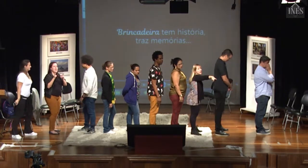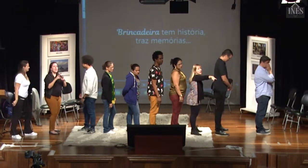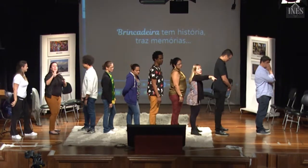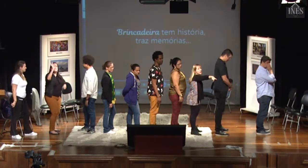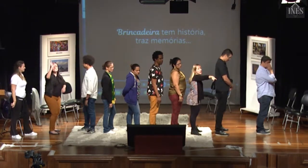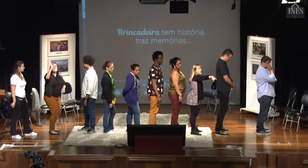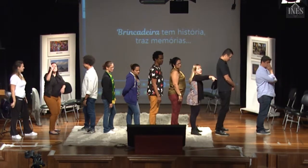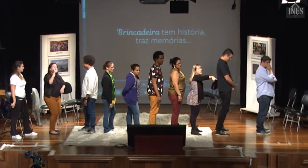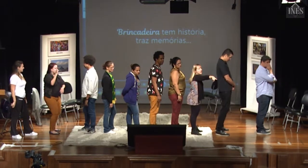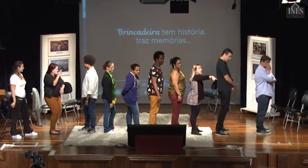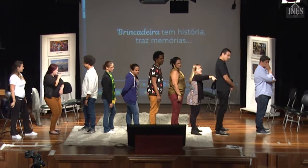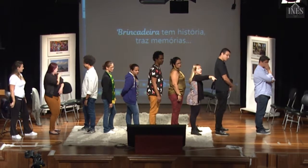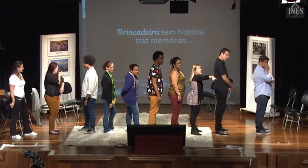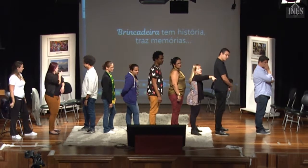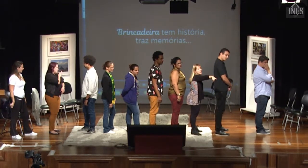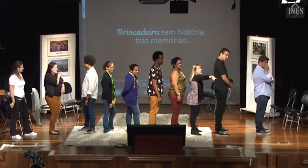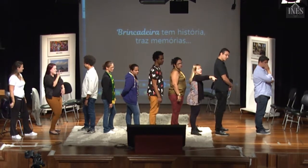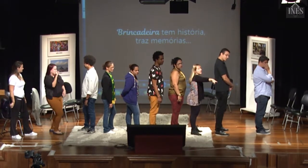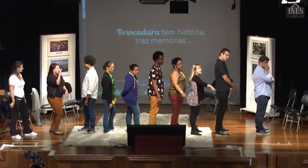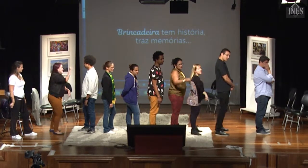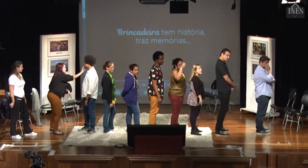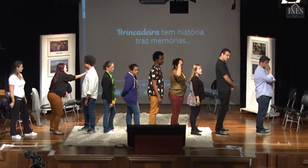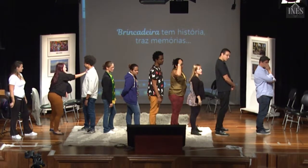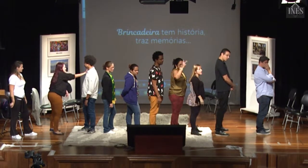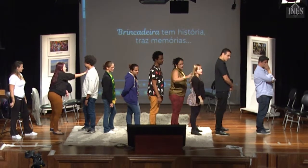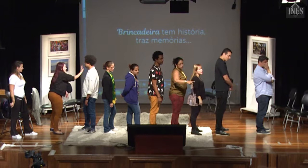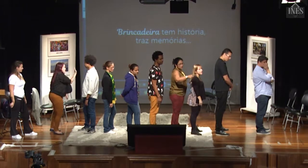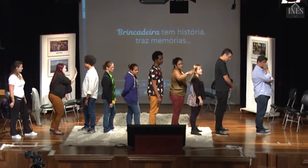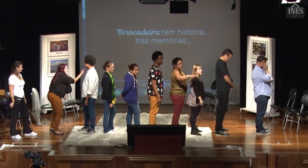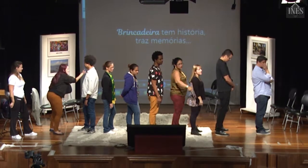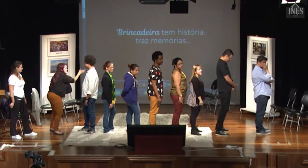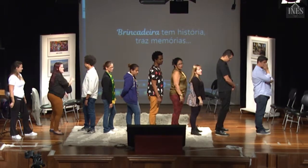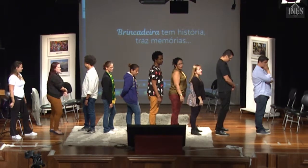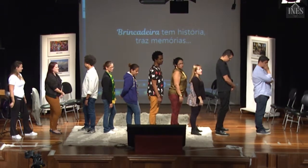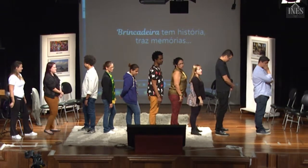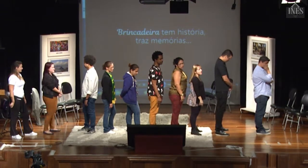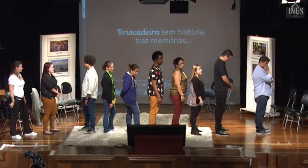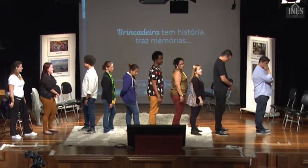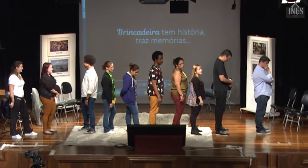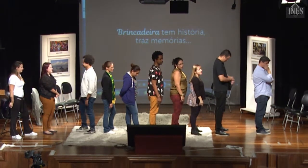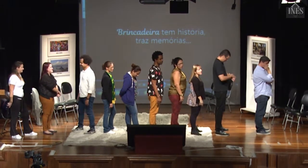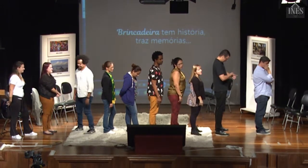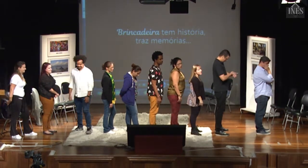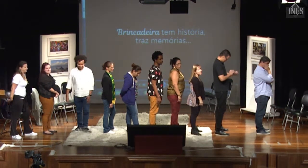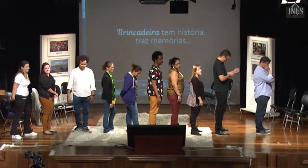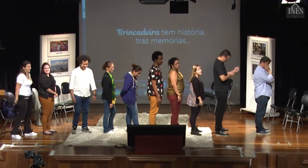Estava conversando, um mosquito me picou no braço esquerdo e foi para o seu ombro direito.